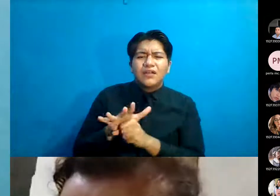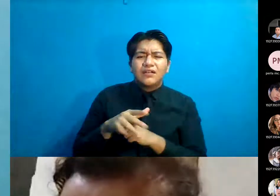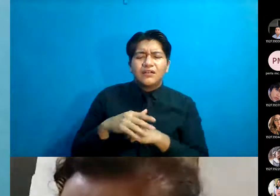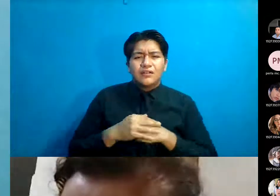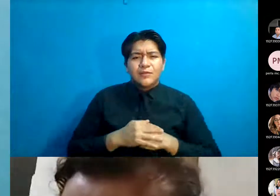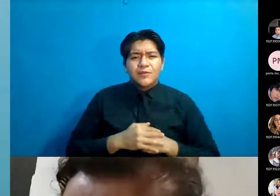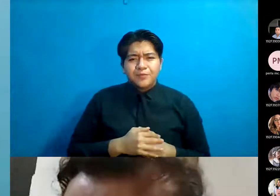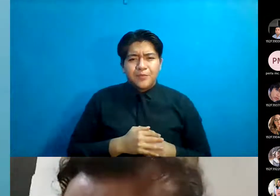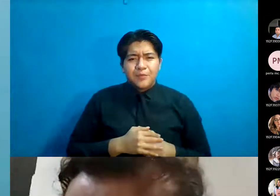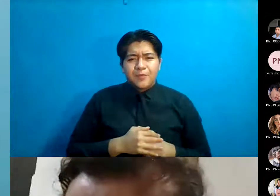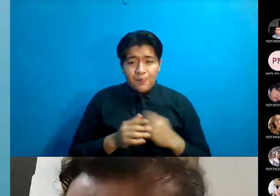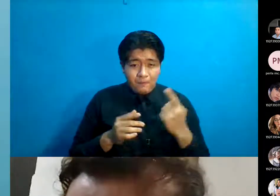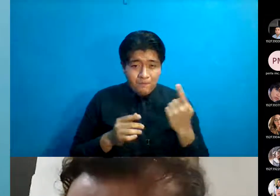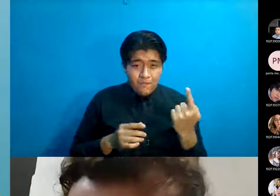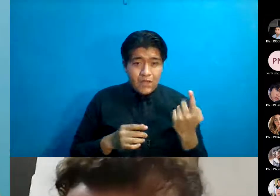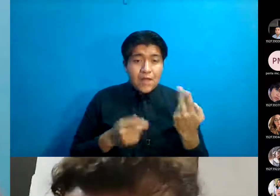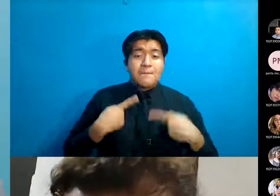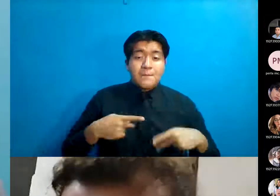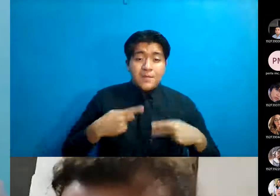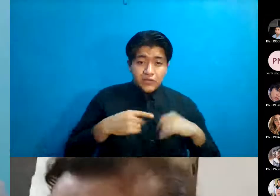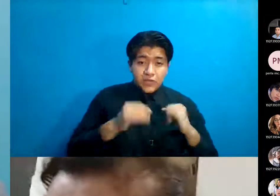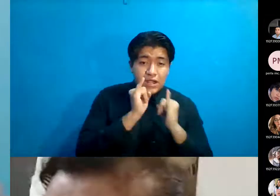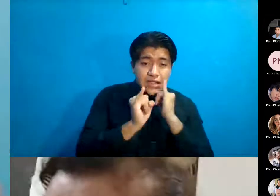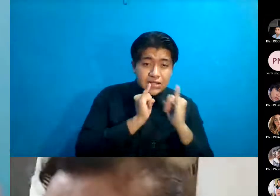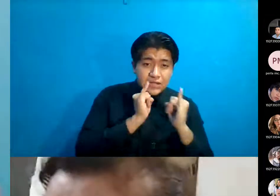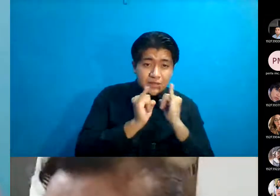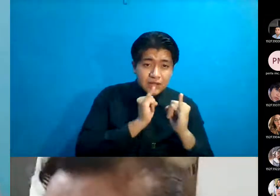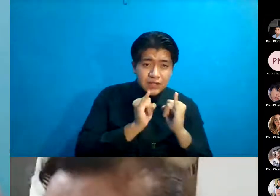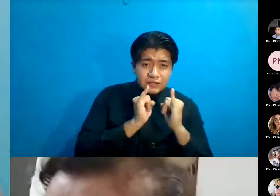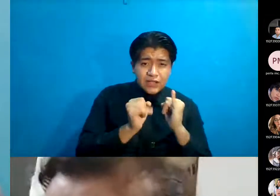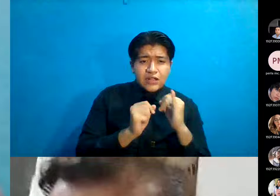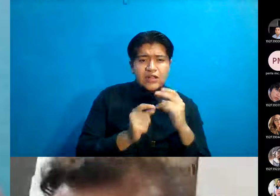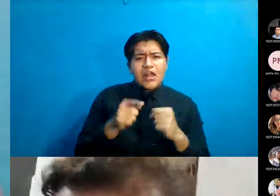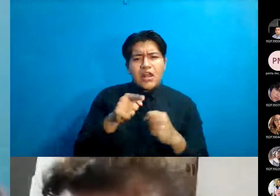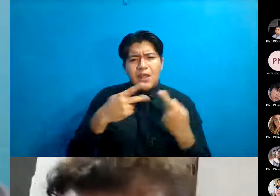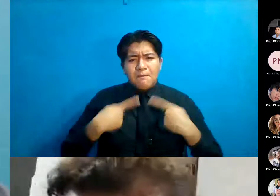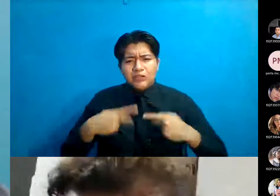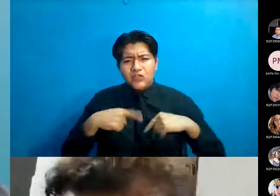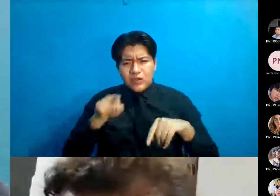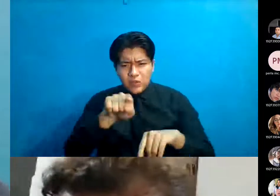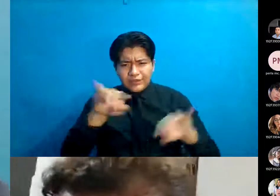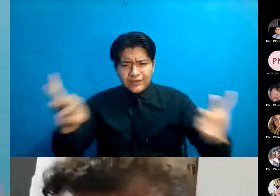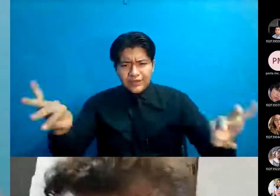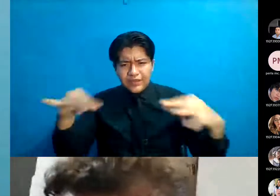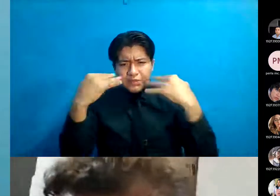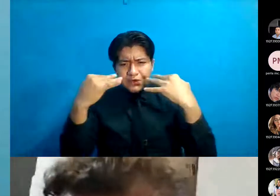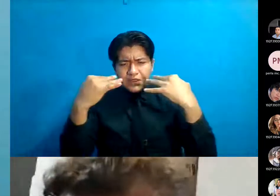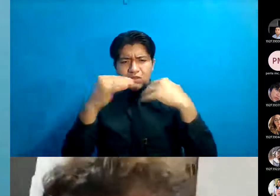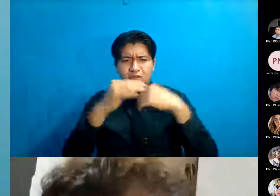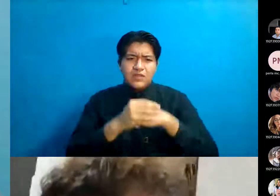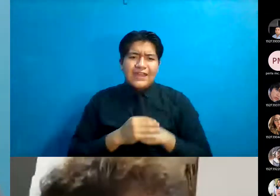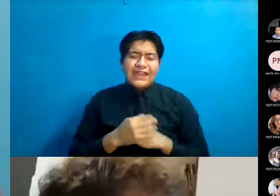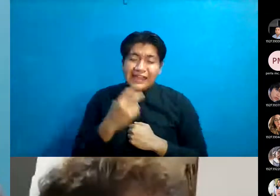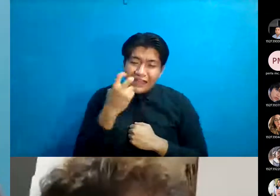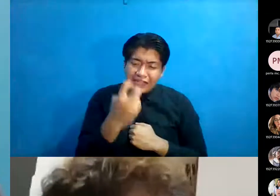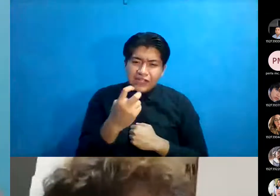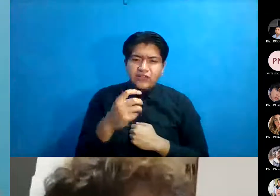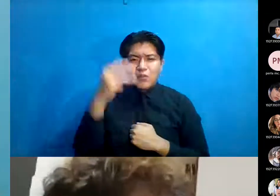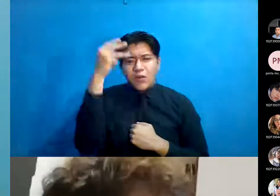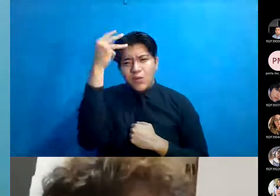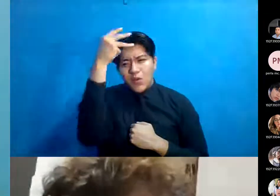Un intérprete y una interpretación precisamente es lo que ustedes están viendo. Es lo que